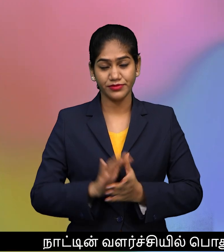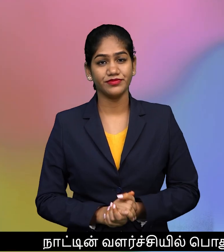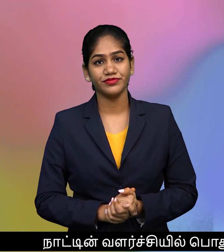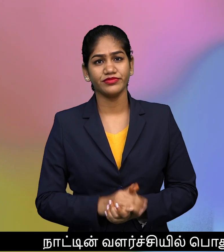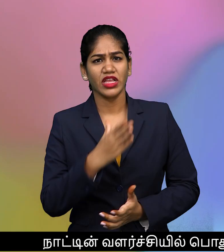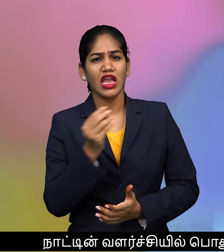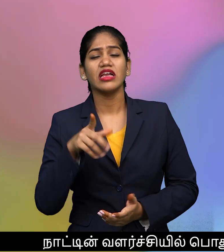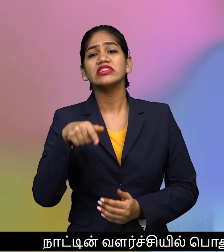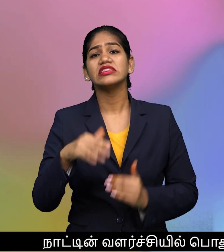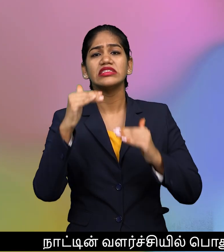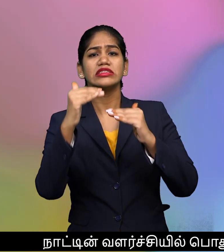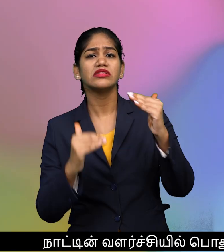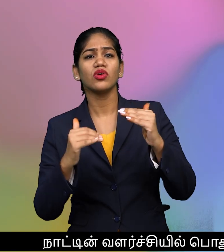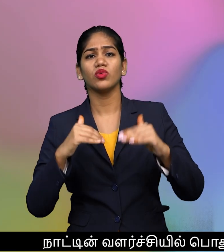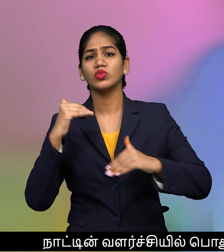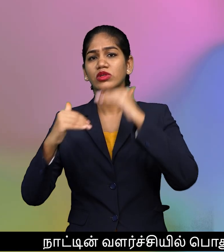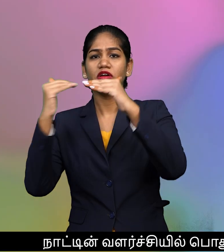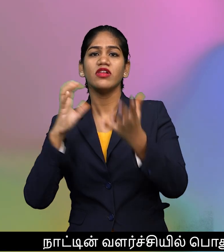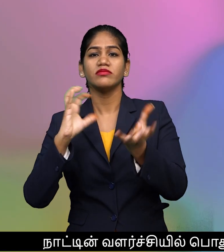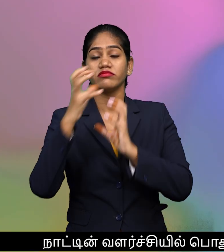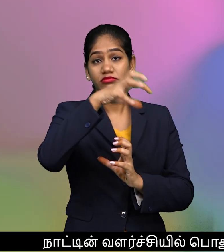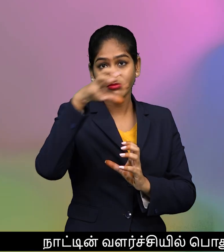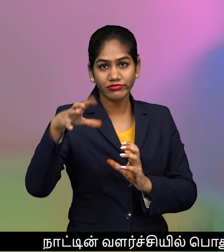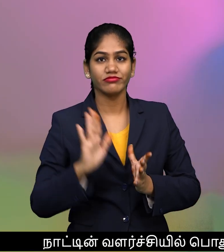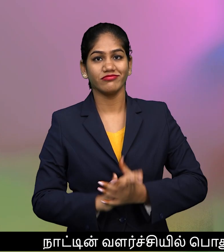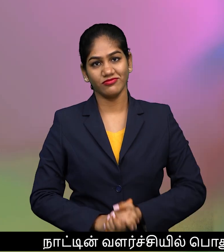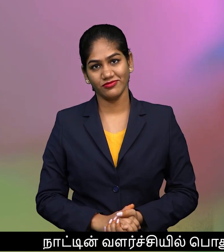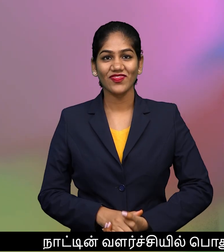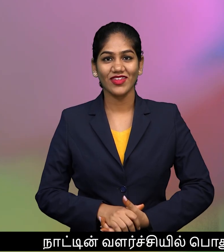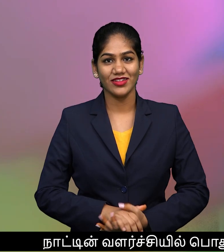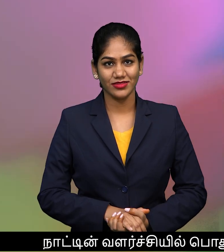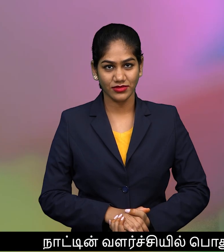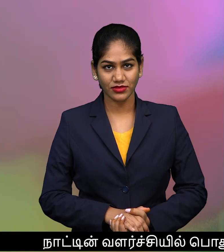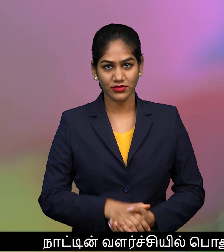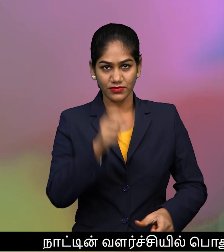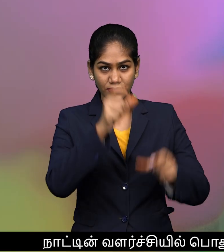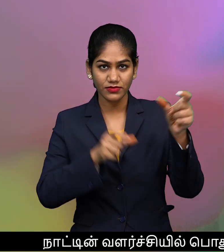நாட்டின் வளர்ச்சியில் பொது வசதிகள் முக்கிய பங்கு வகிக்கின்றன.